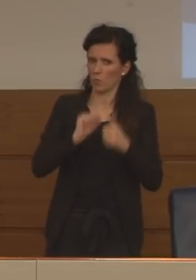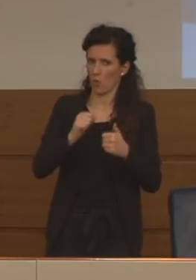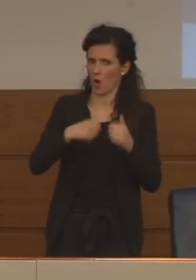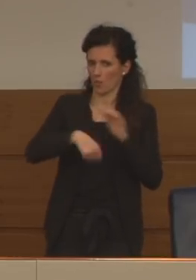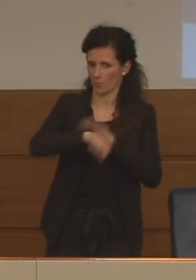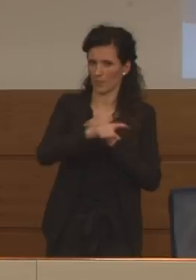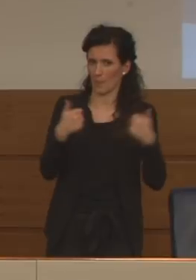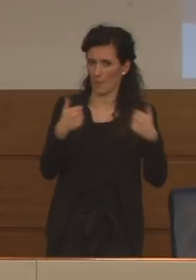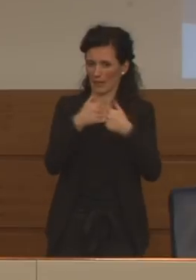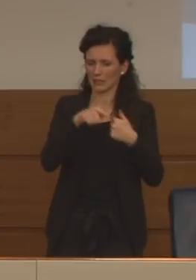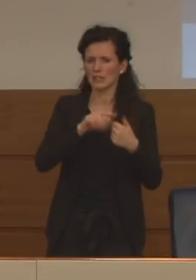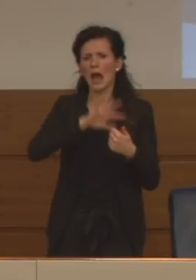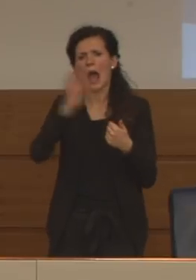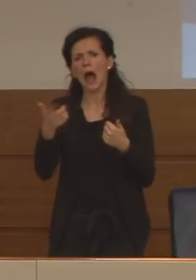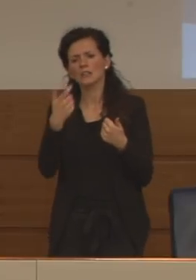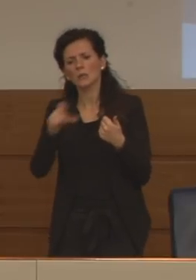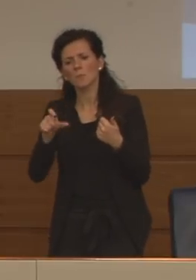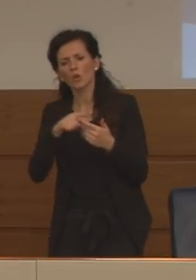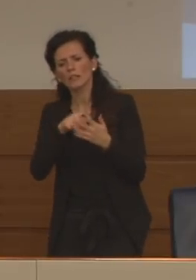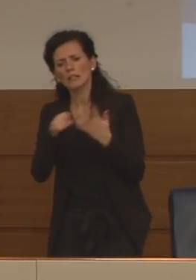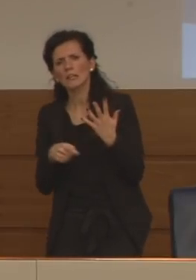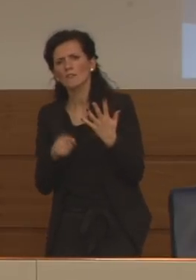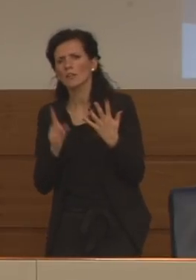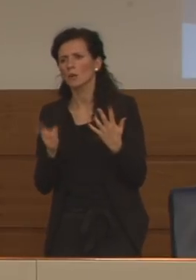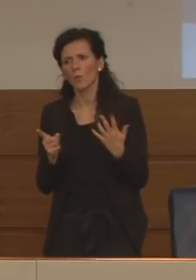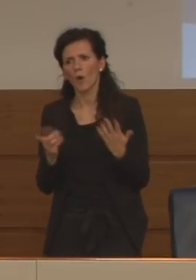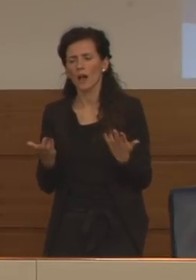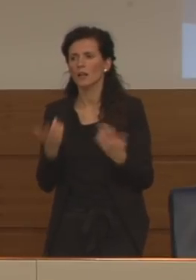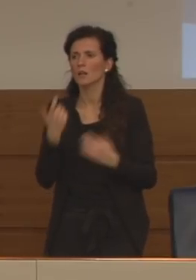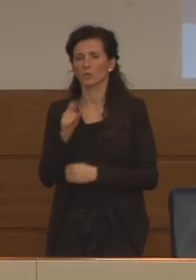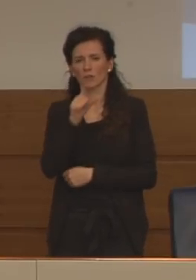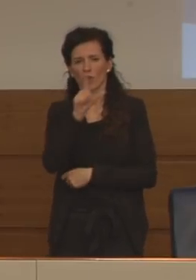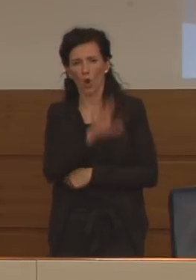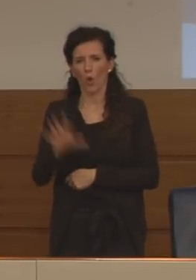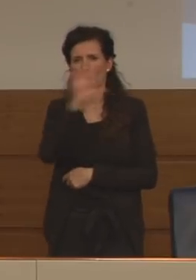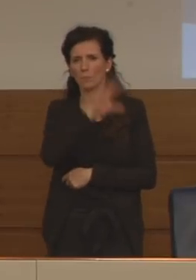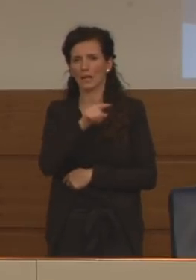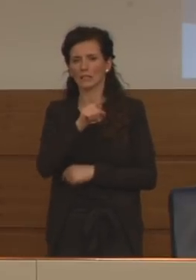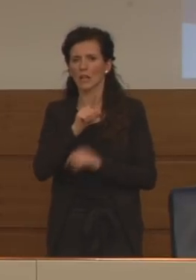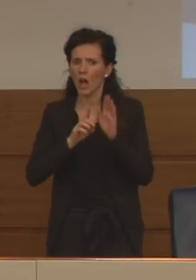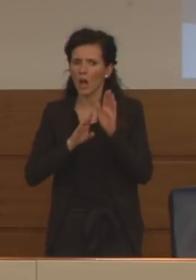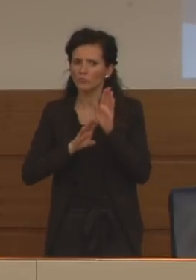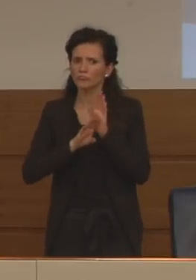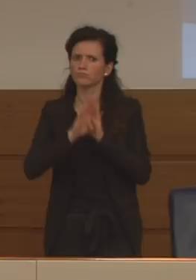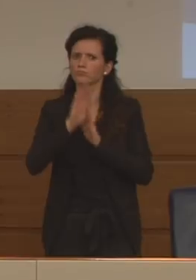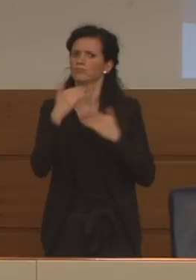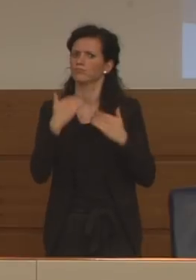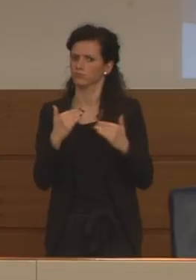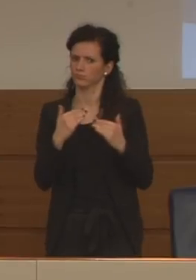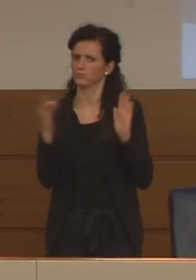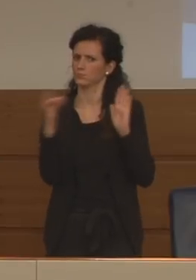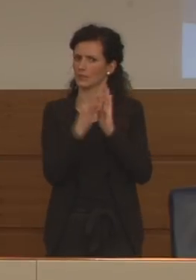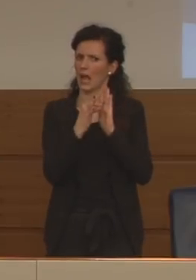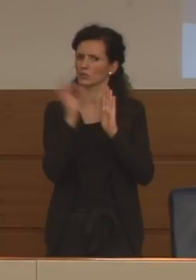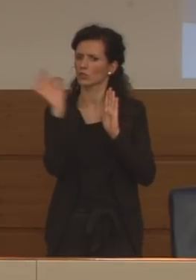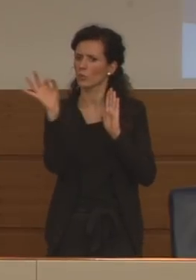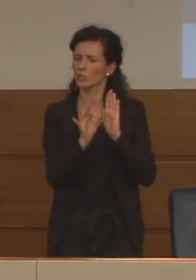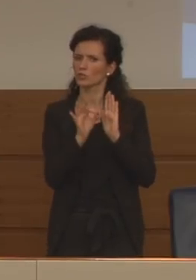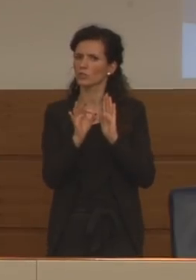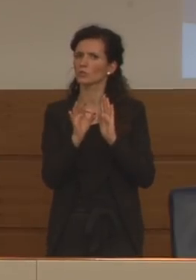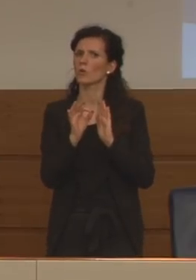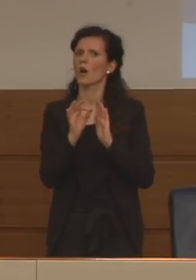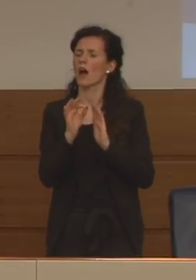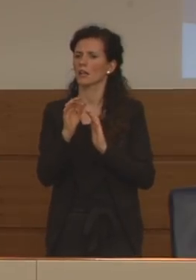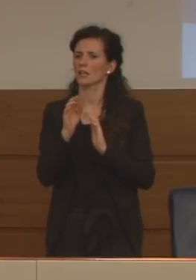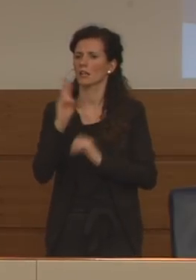in lombardia e ci sono dei tassi nettamente superiori anche della mortalità oggi sono stati 5 127